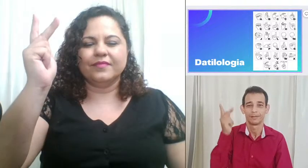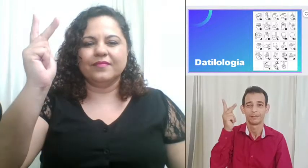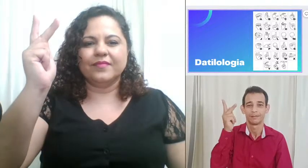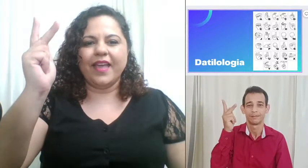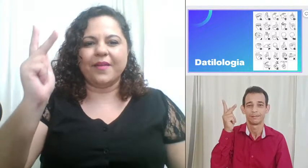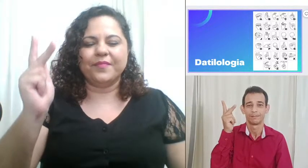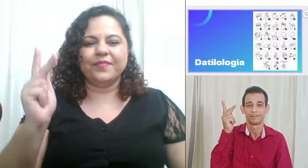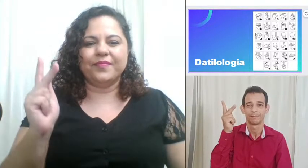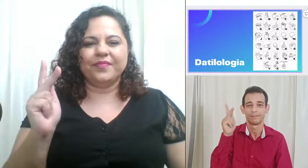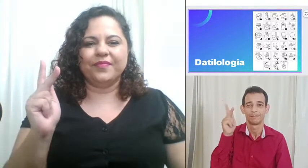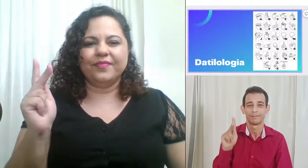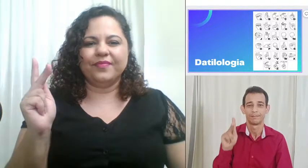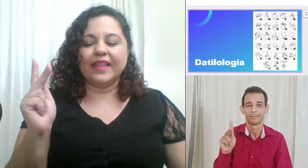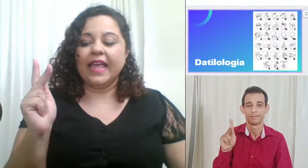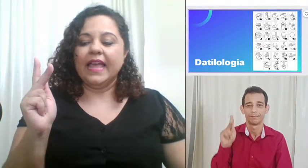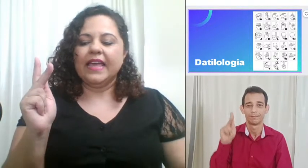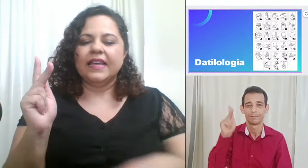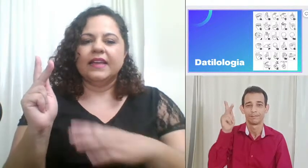é